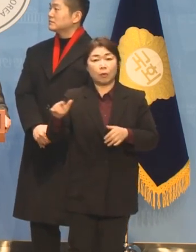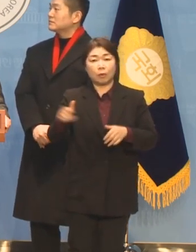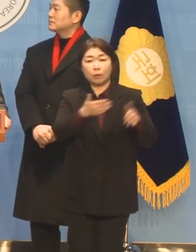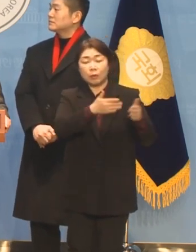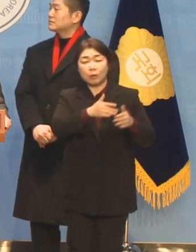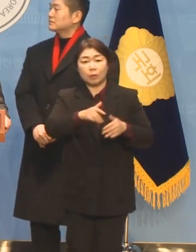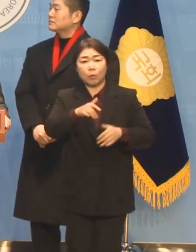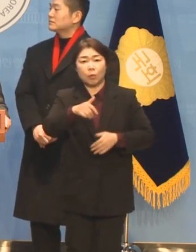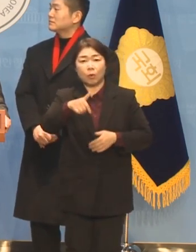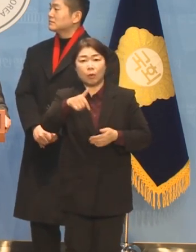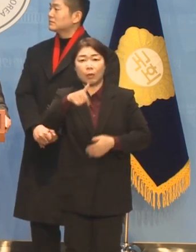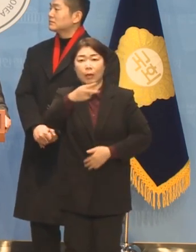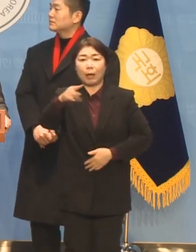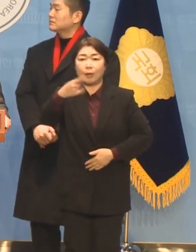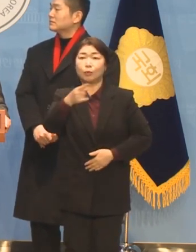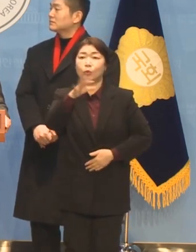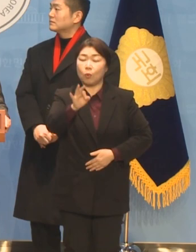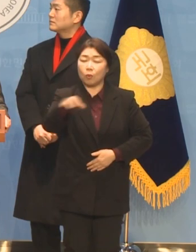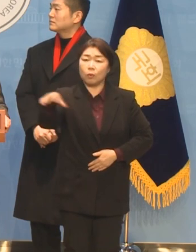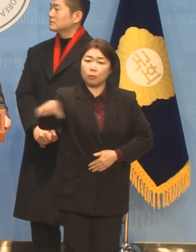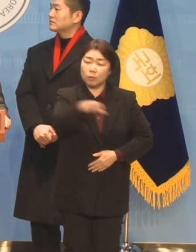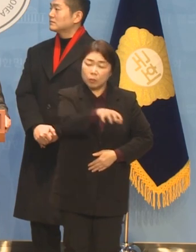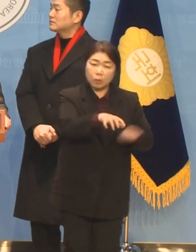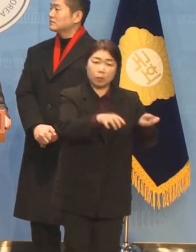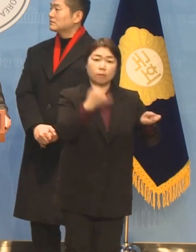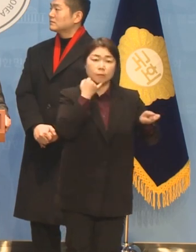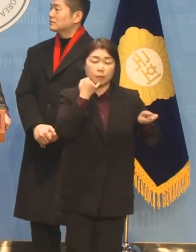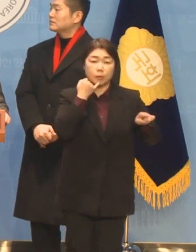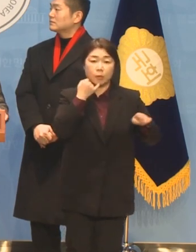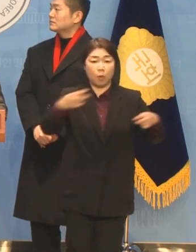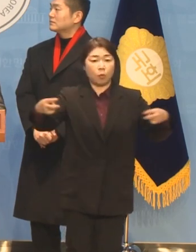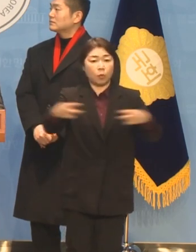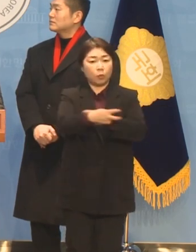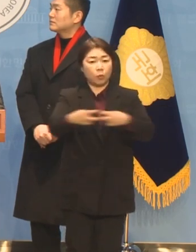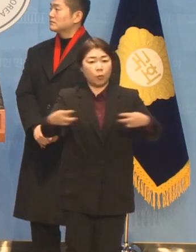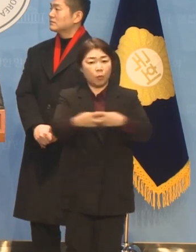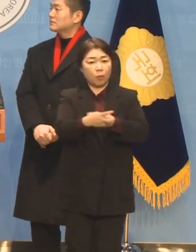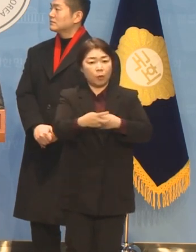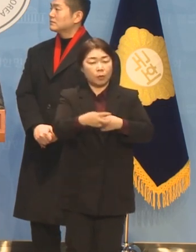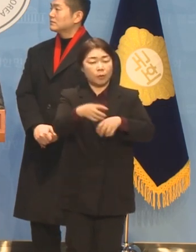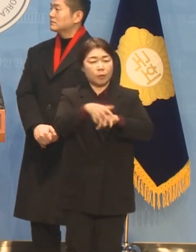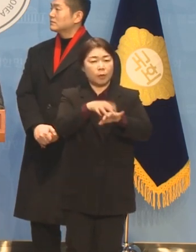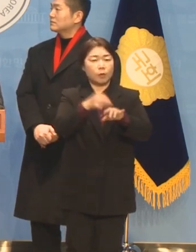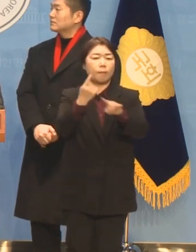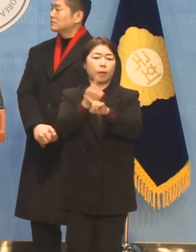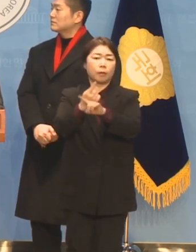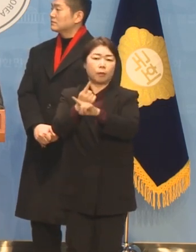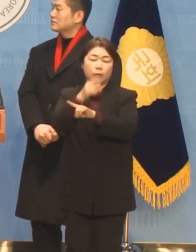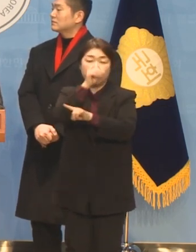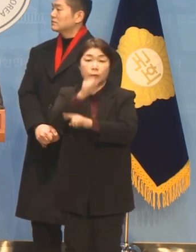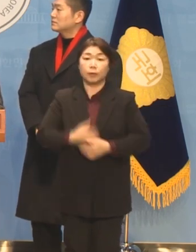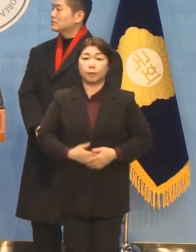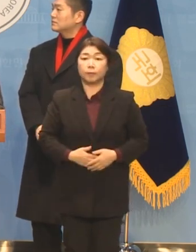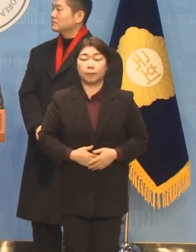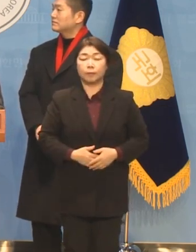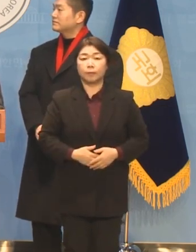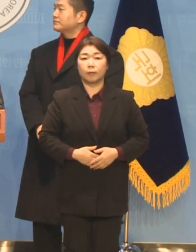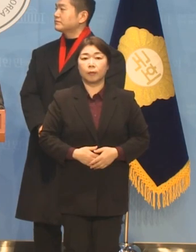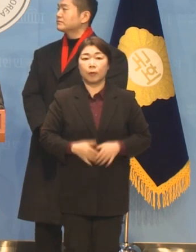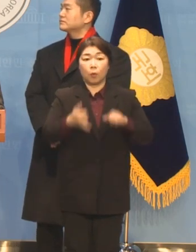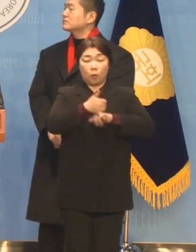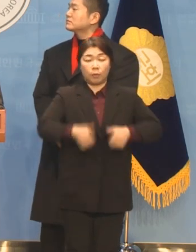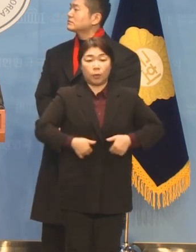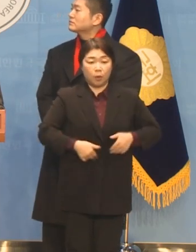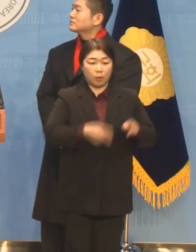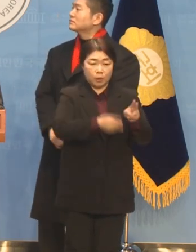교통체계 개편에 더해 새로운 방식을 도입시킨다면 말이죠. 교통체계 개편 당연히 해야 합니다.